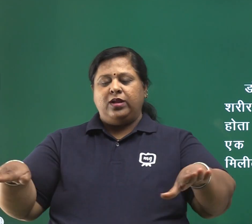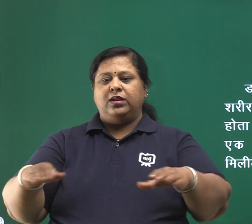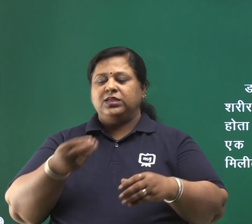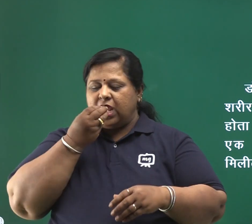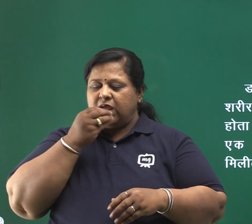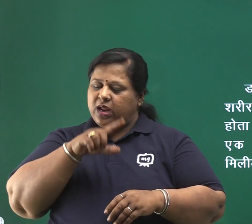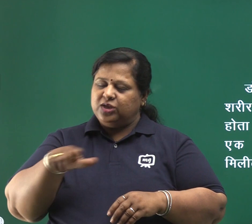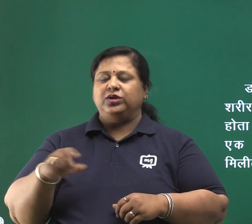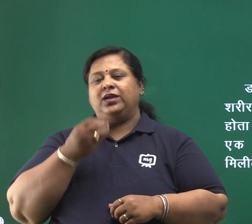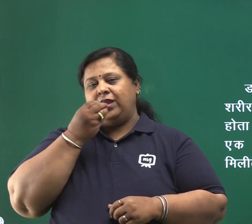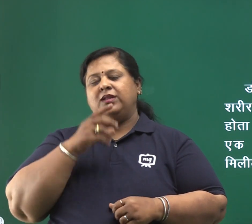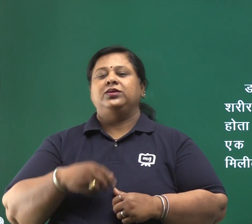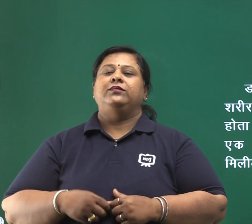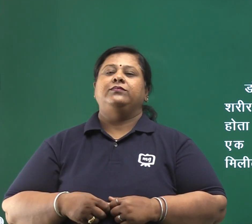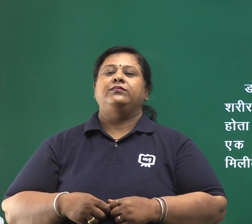लेना चाहिए।